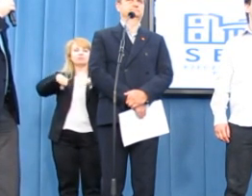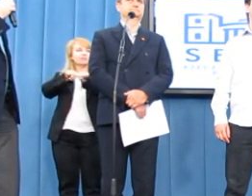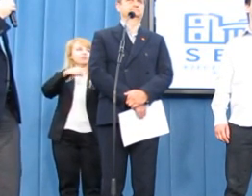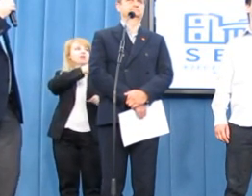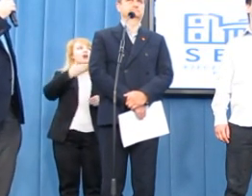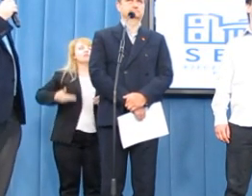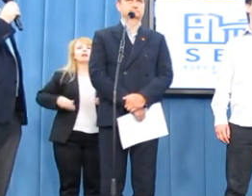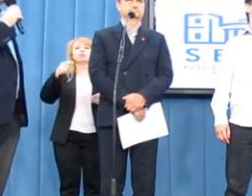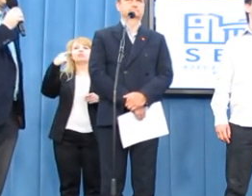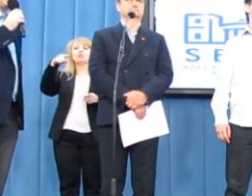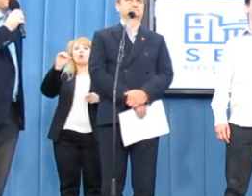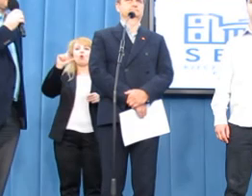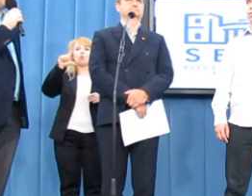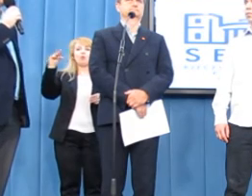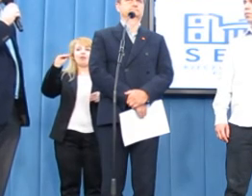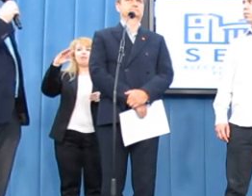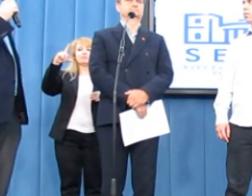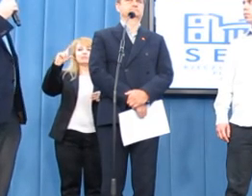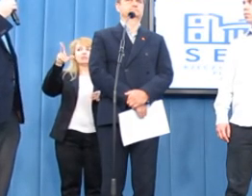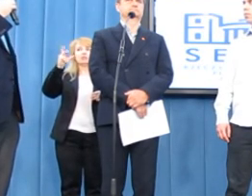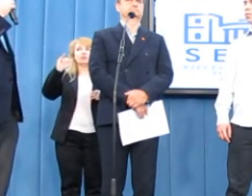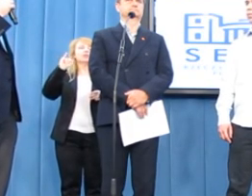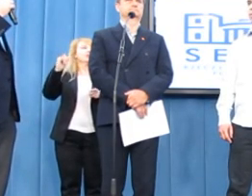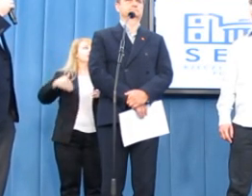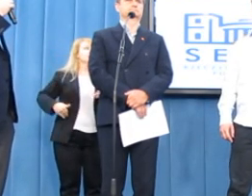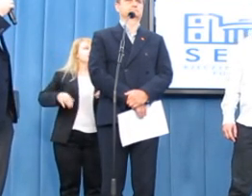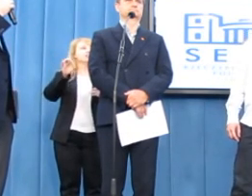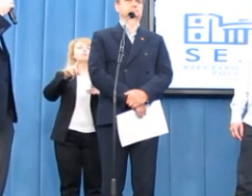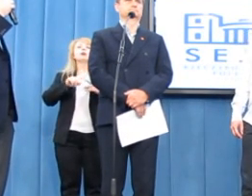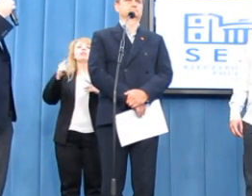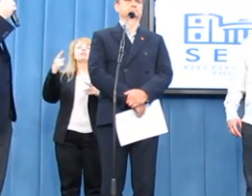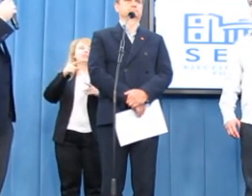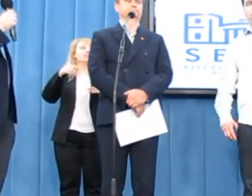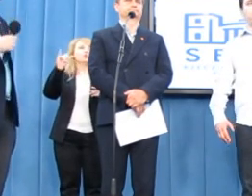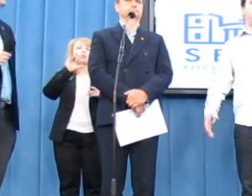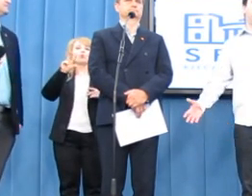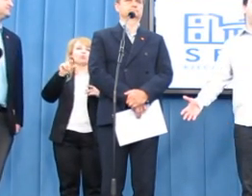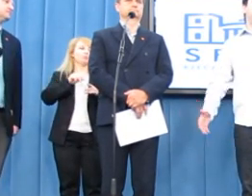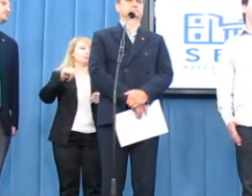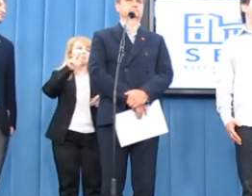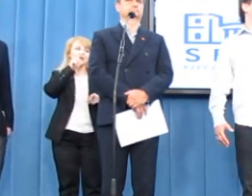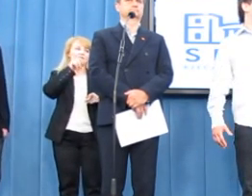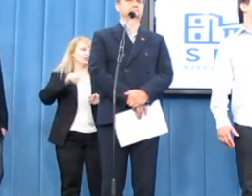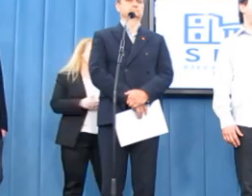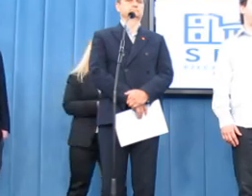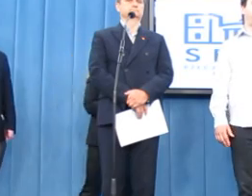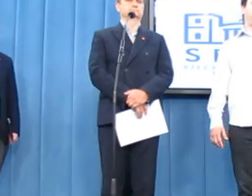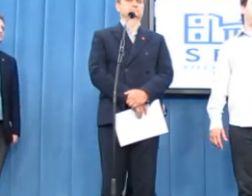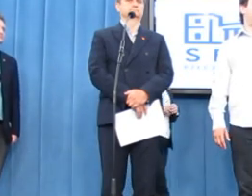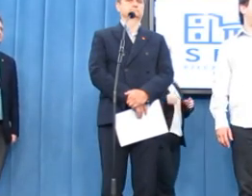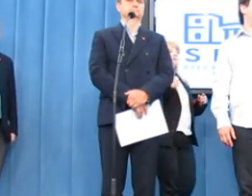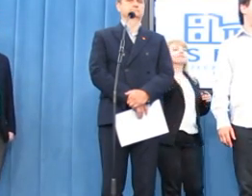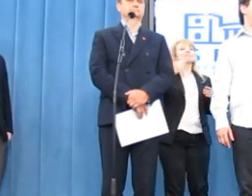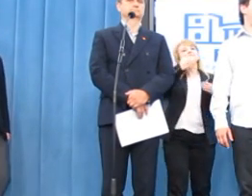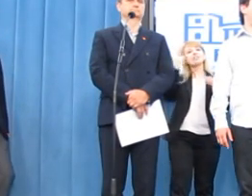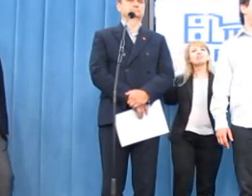Konopie i Janusz Palikot, Ruch Palikota. Proszę bardzo, oddaję Tobie, Andrzeju, głos, jesteś naszym głównym dowódcą. Znaczy, ja dużo nie mam do powiedzenia, mówiłem to